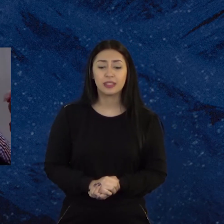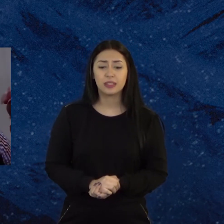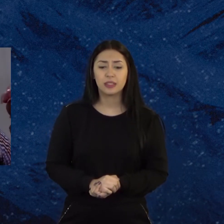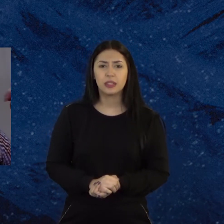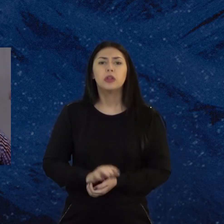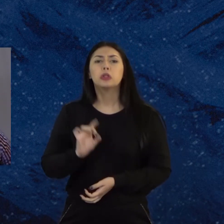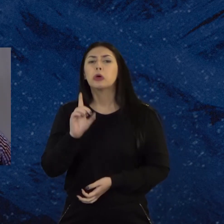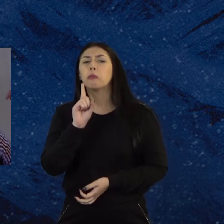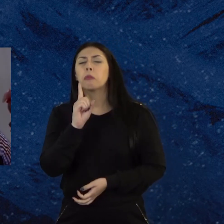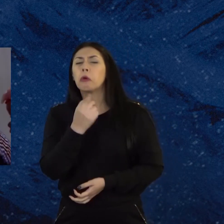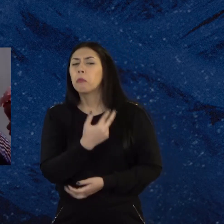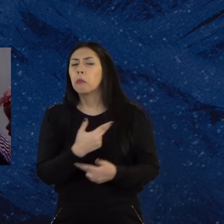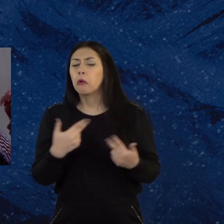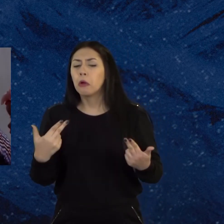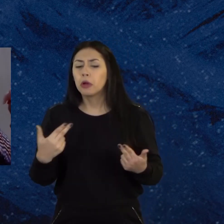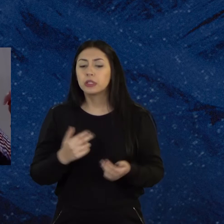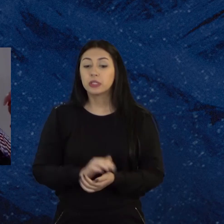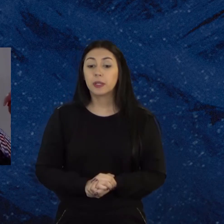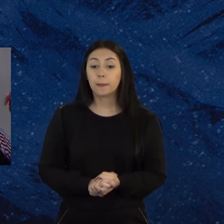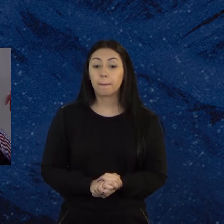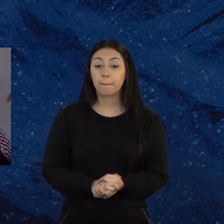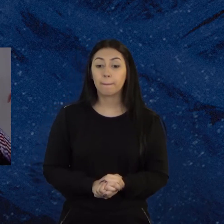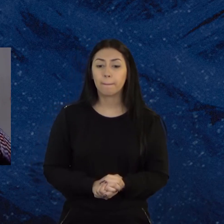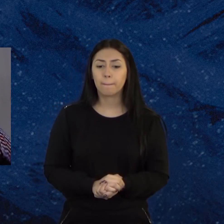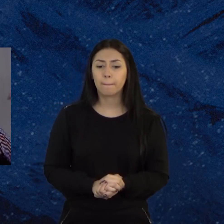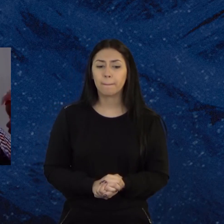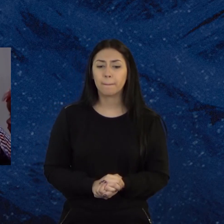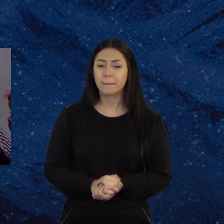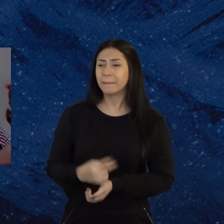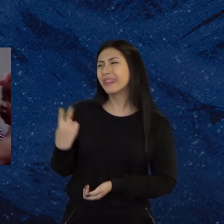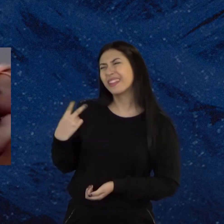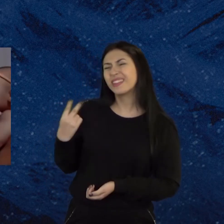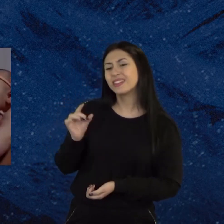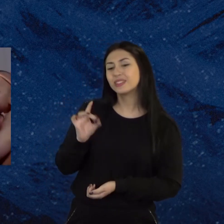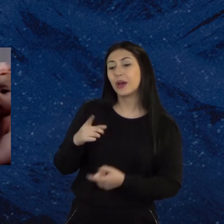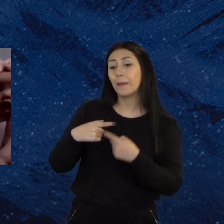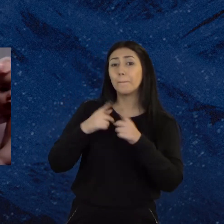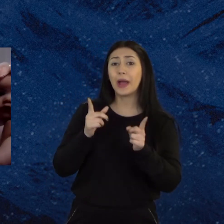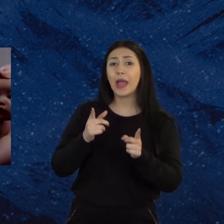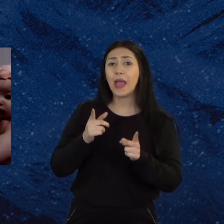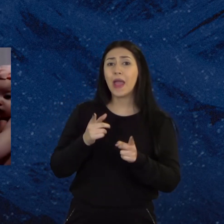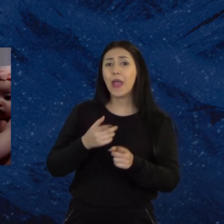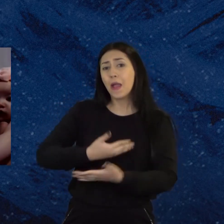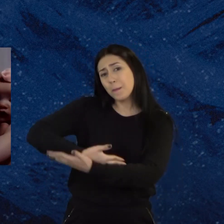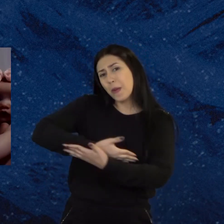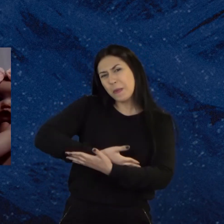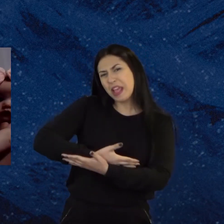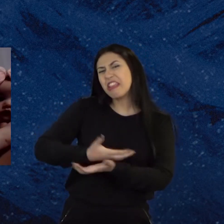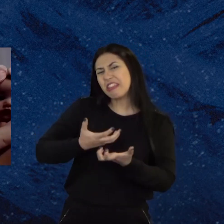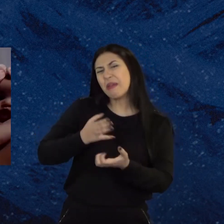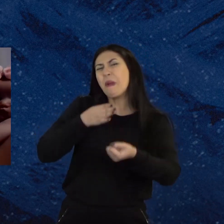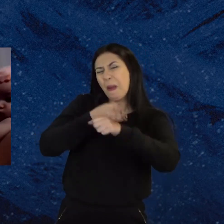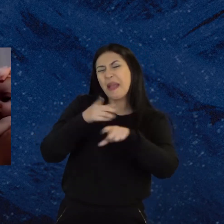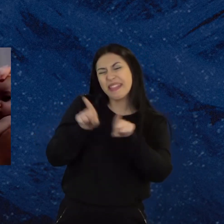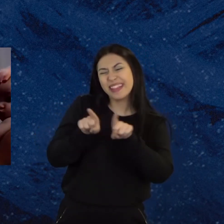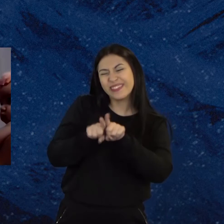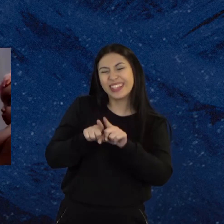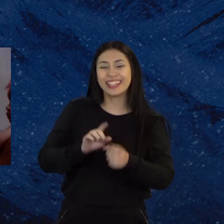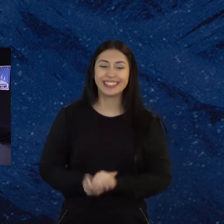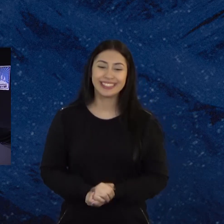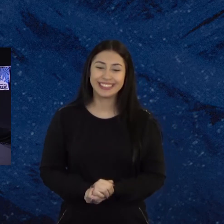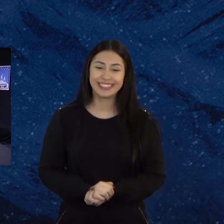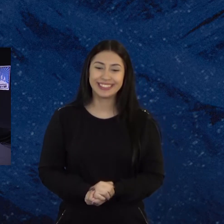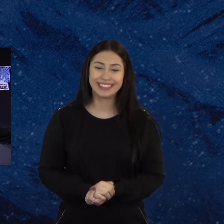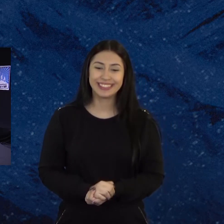Só um adendo aí, meu Landa, era só eu e a Gabi, mas aí a Chloe não quis ficar dormindo, apareceu também. Olha a Chloe também, tá acordada